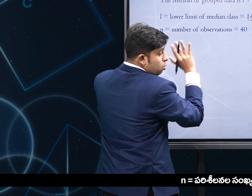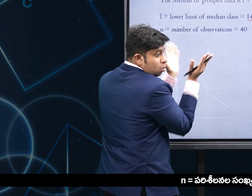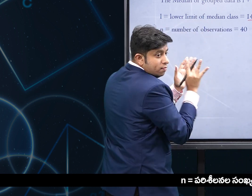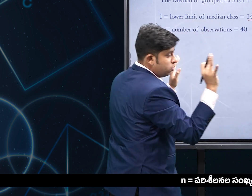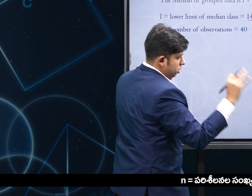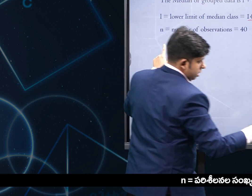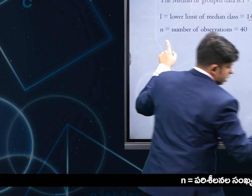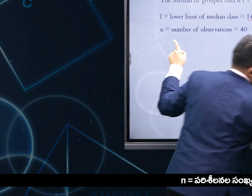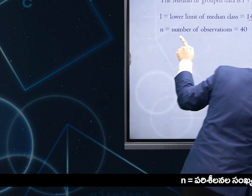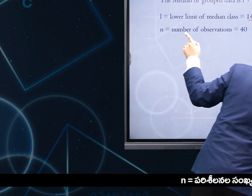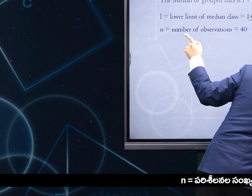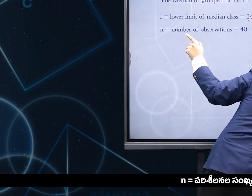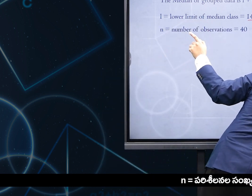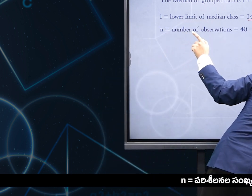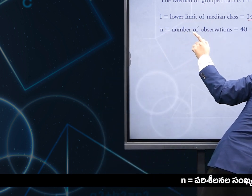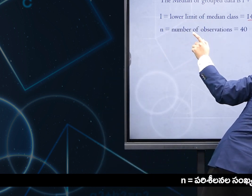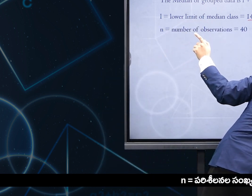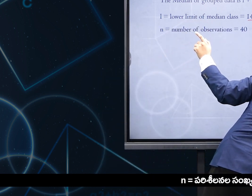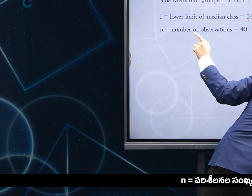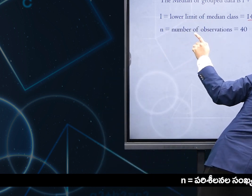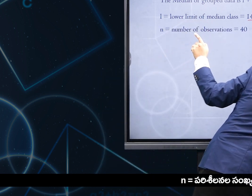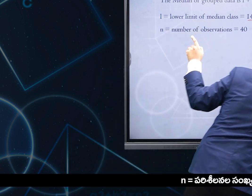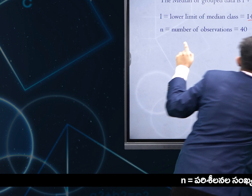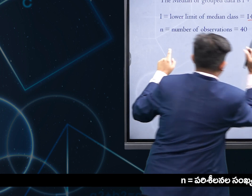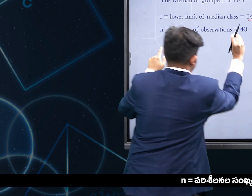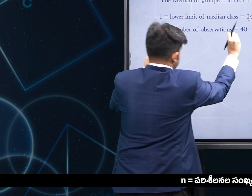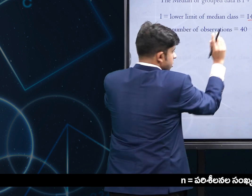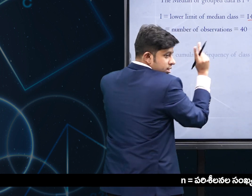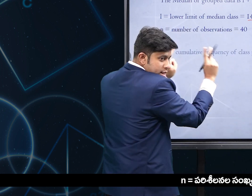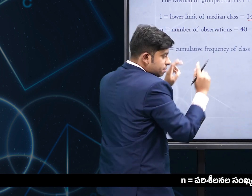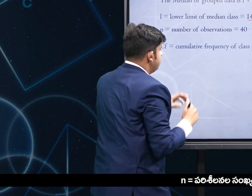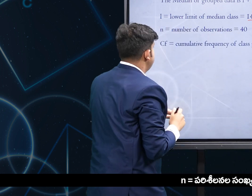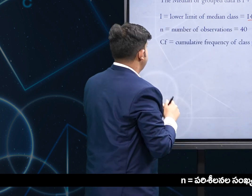n పరిశీలనల సంఖ్య 40.